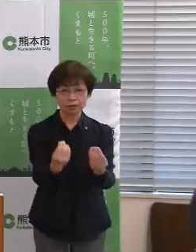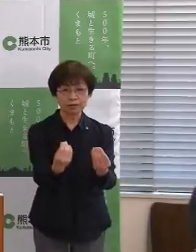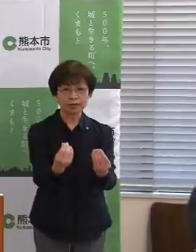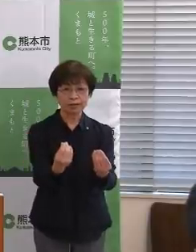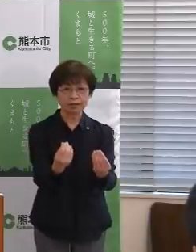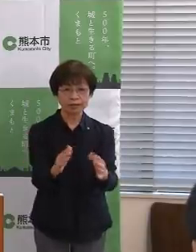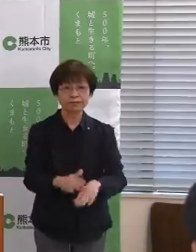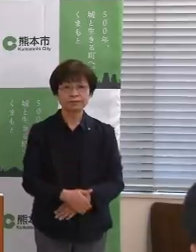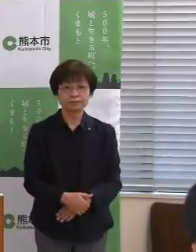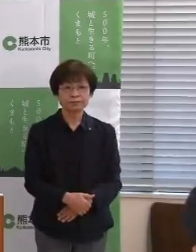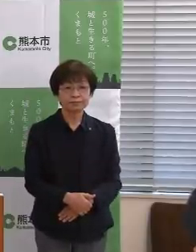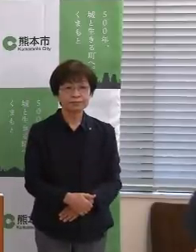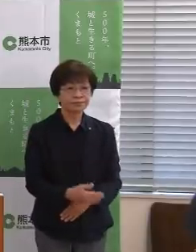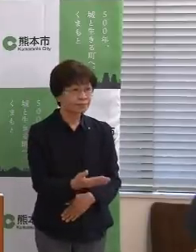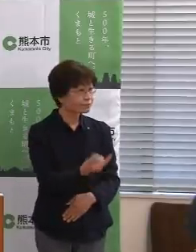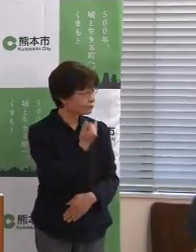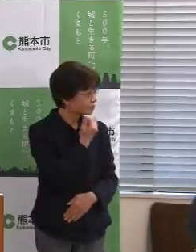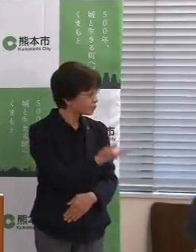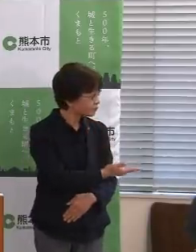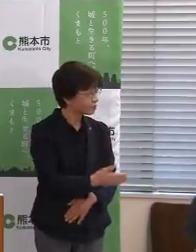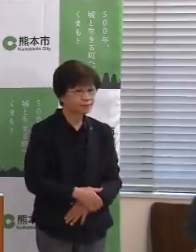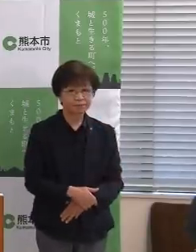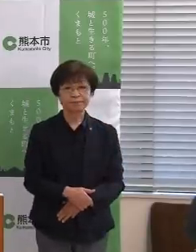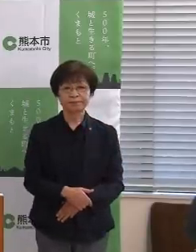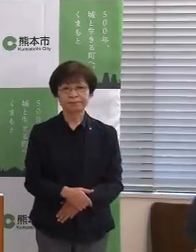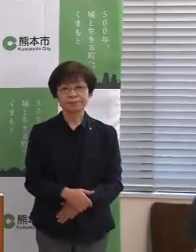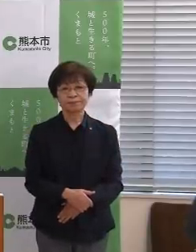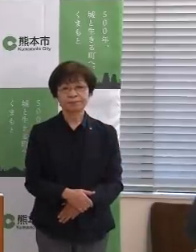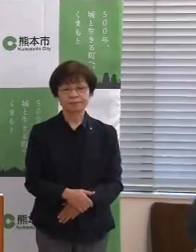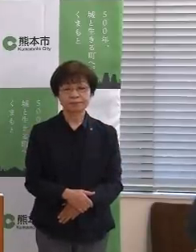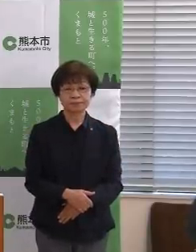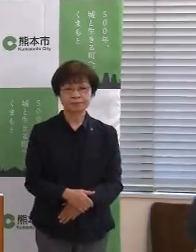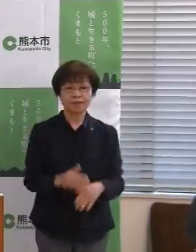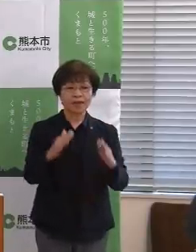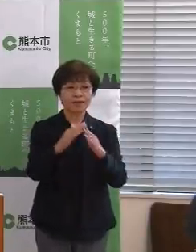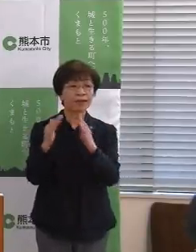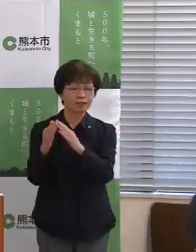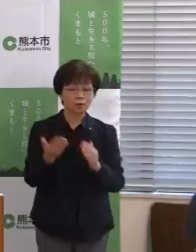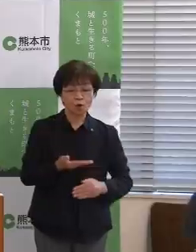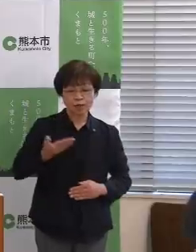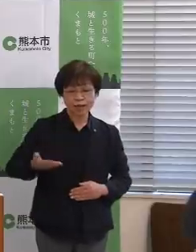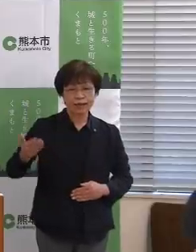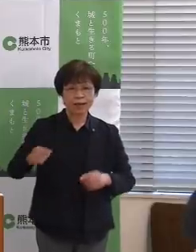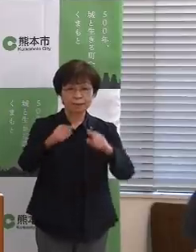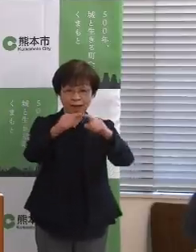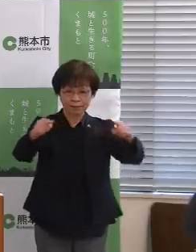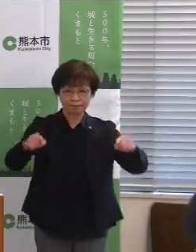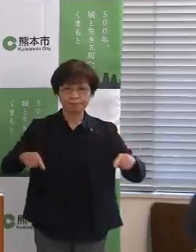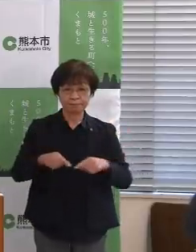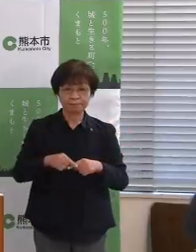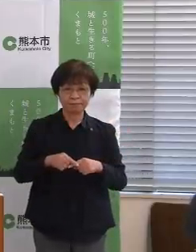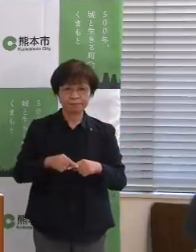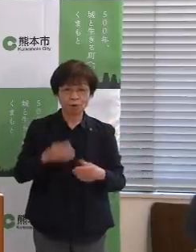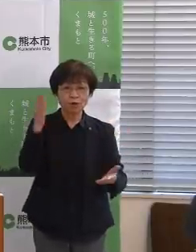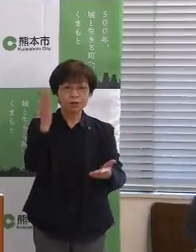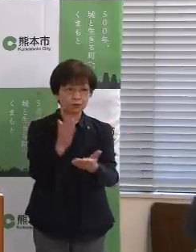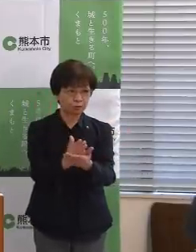それでよろしいですね。はい、 あと地域の回覧板の自粛なんですが、はい、これ